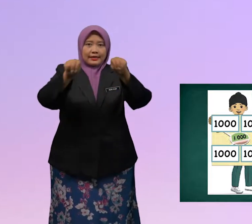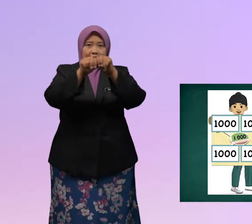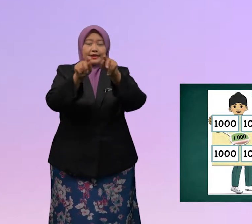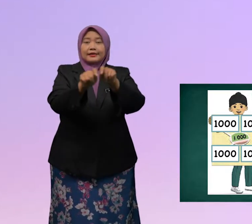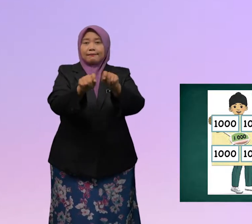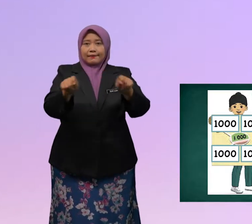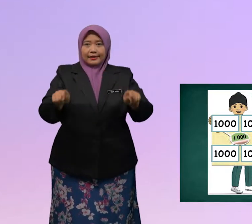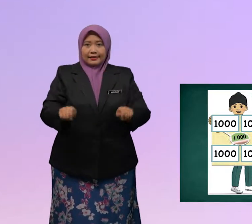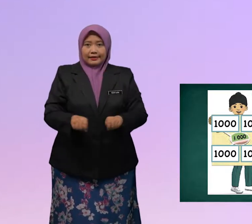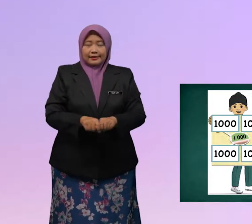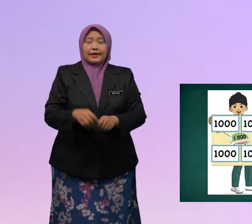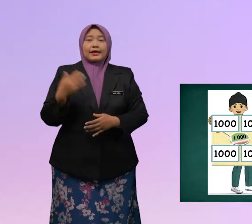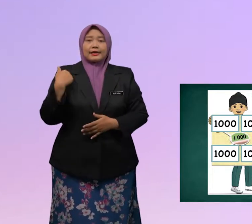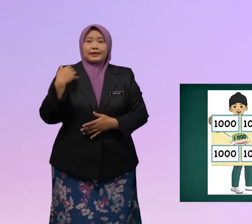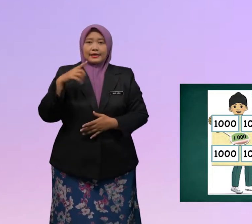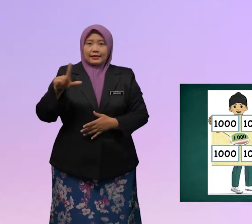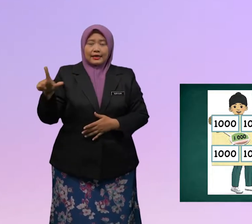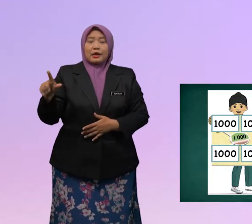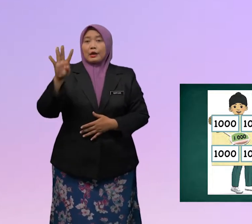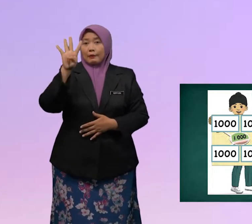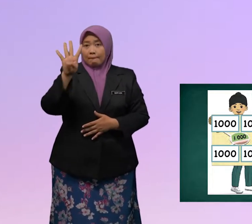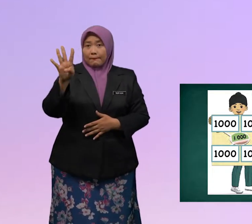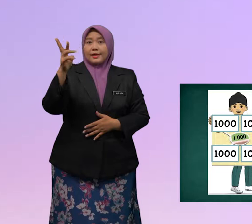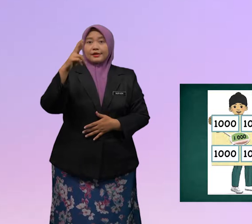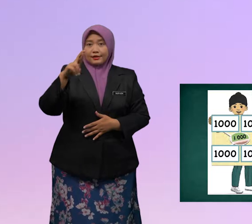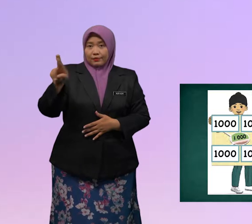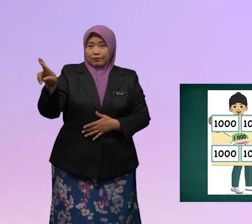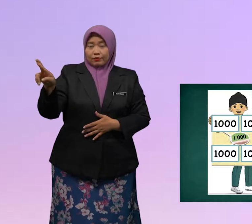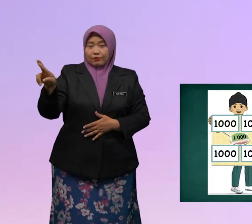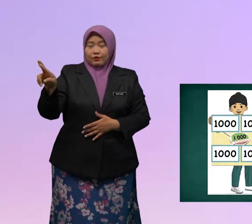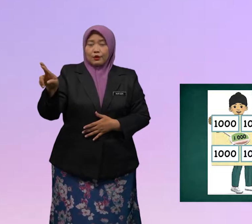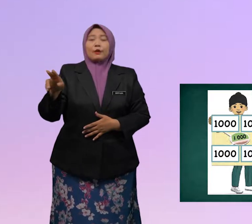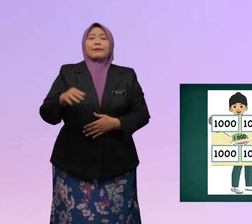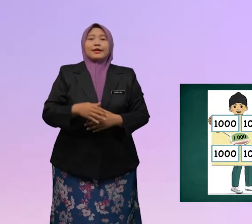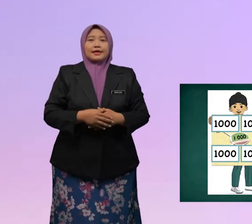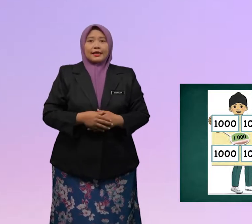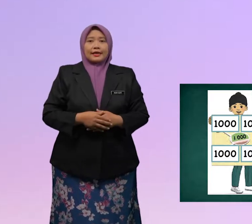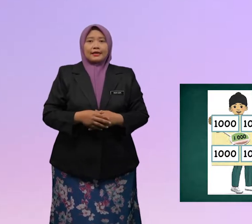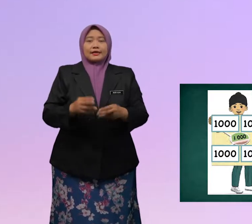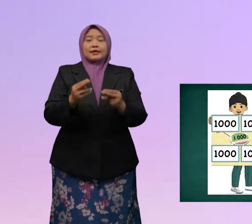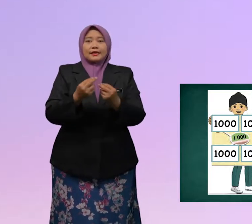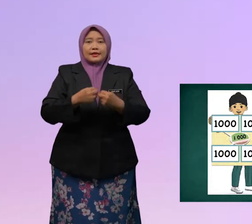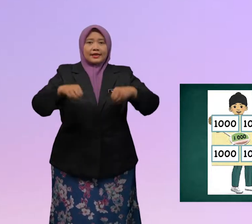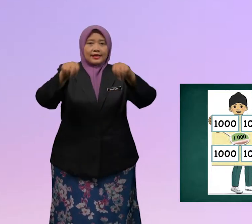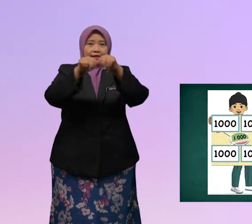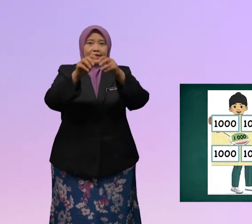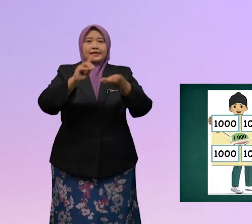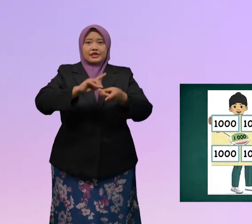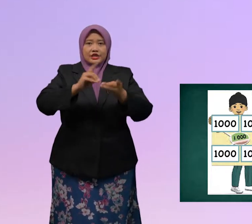Nilai tempatnya adalah 4,000 manakala nilai